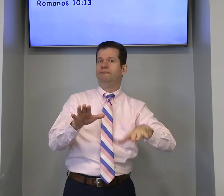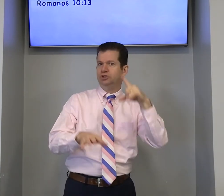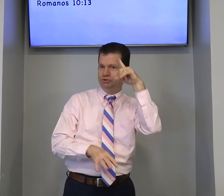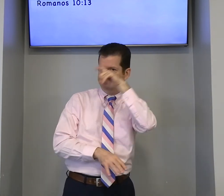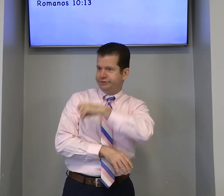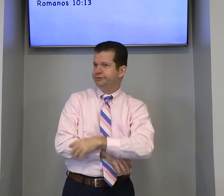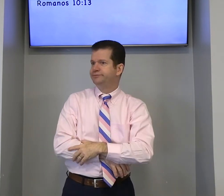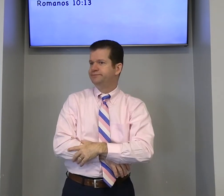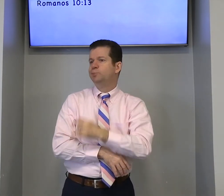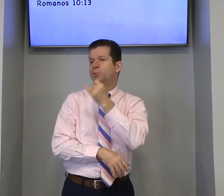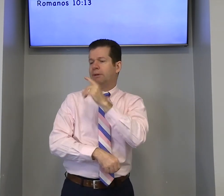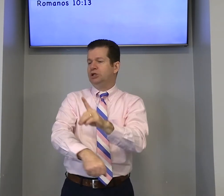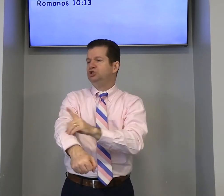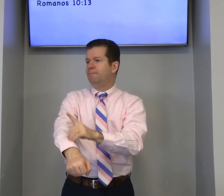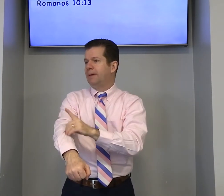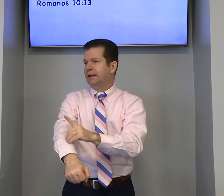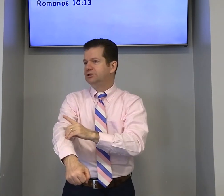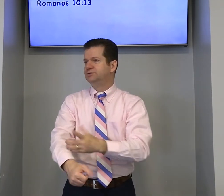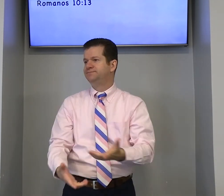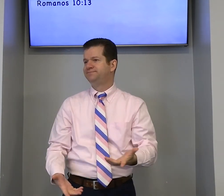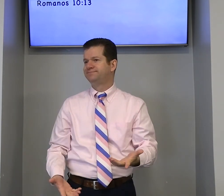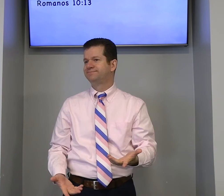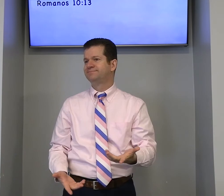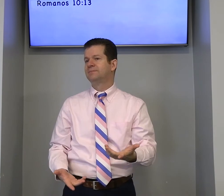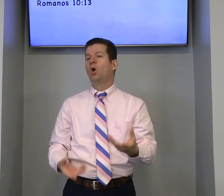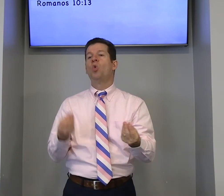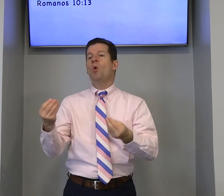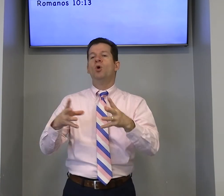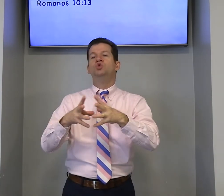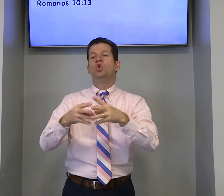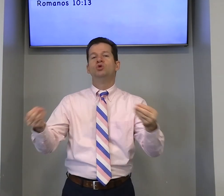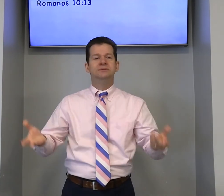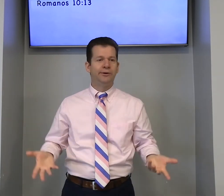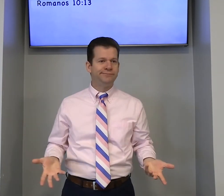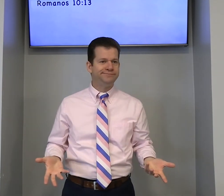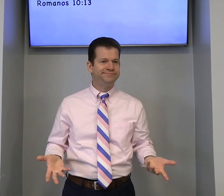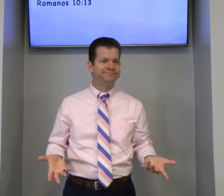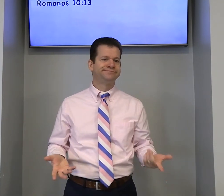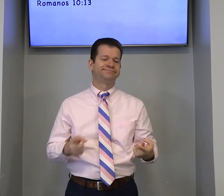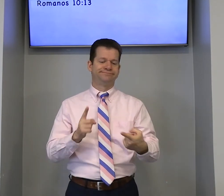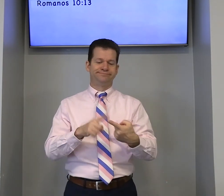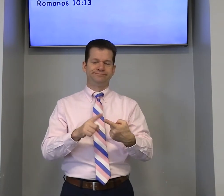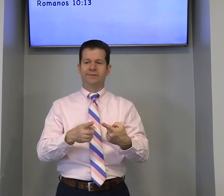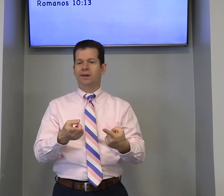estou doente. Talvez diabetes. Qual a solução do diabetes?